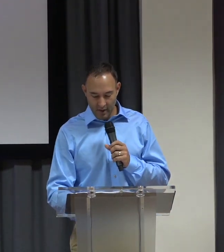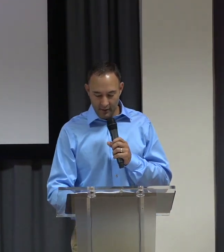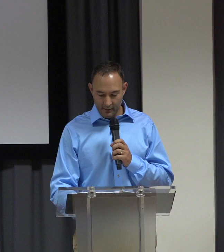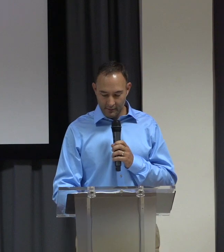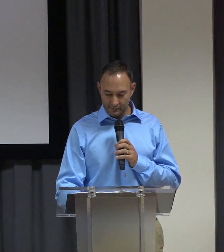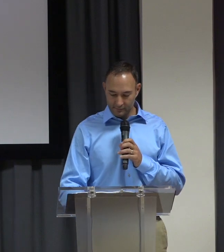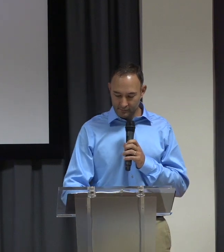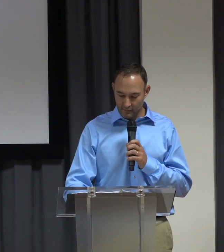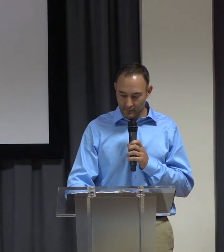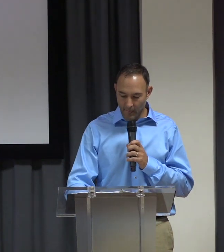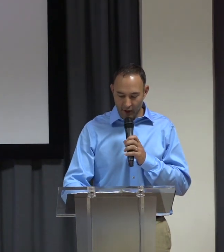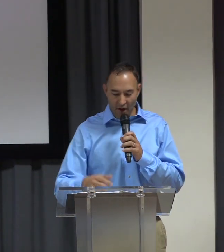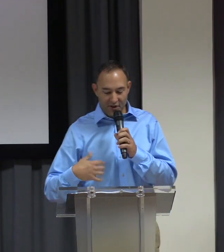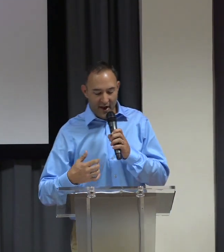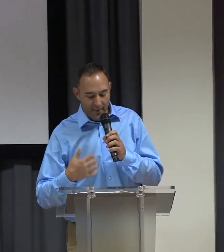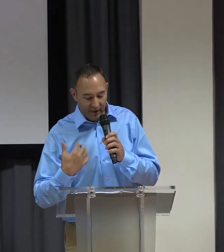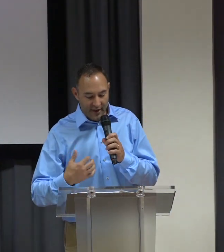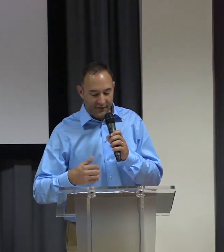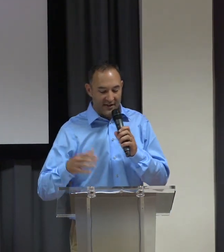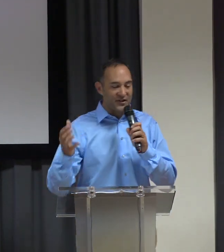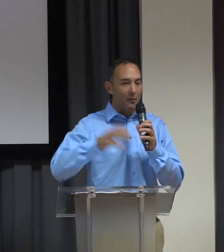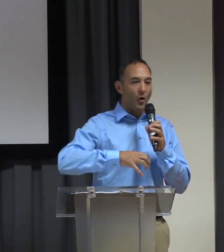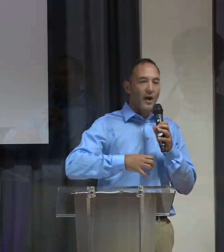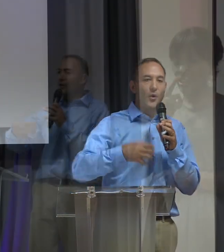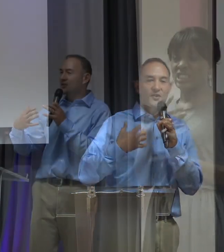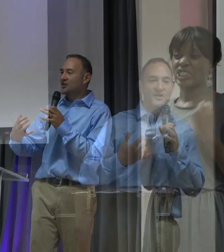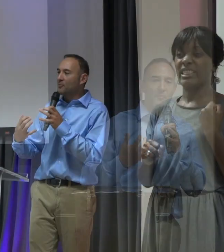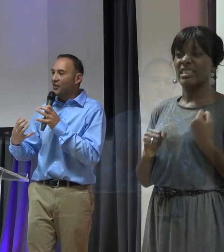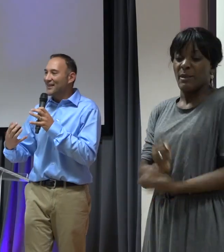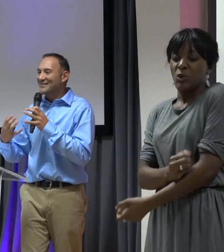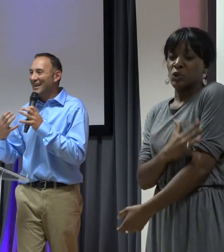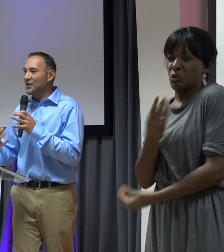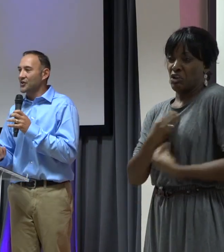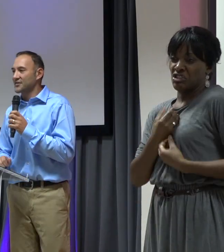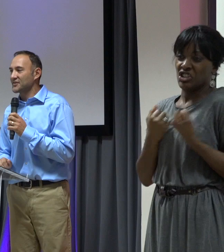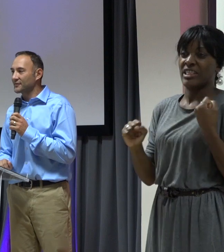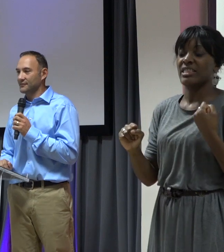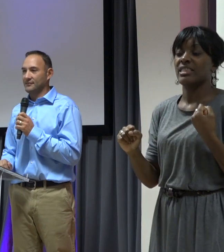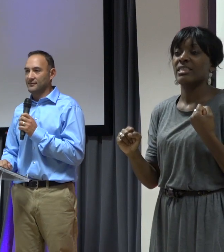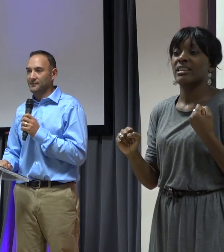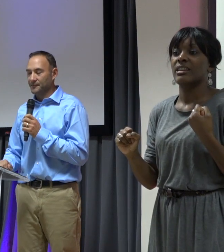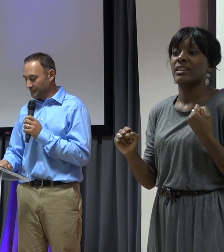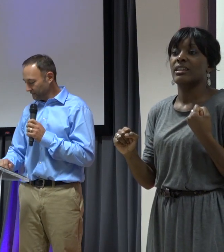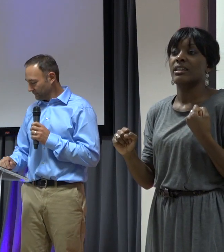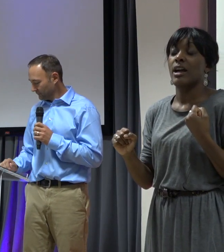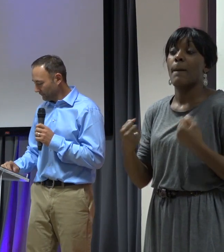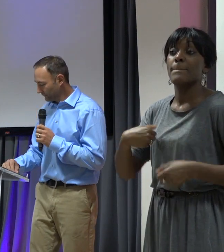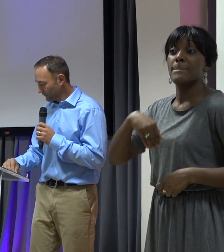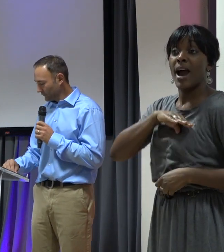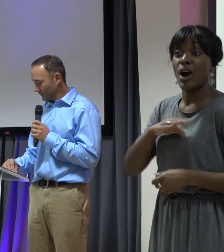fait, non confortable, Caused by the belief that someone or something is dangerous. Qui est causée